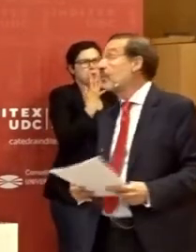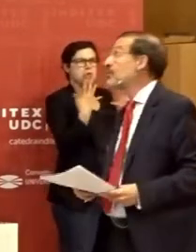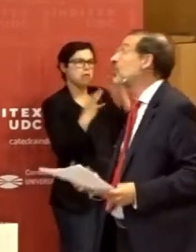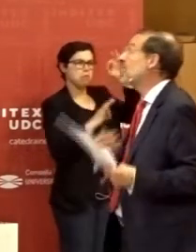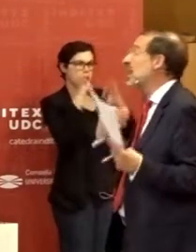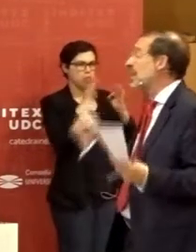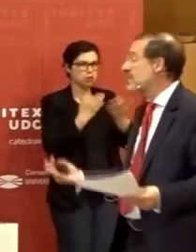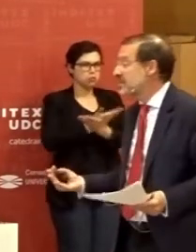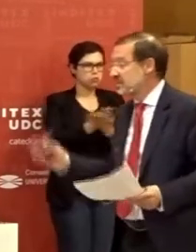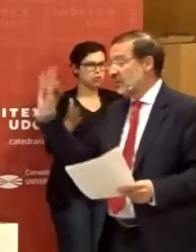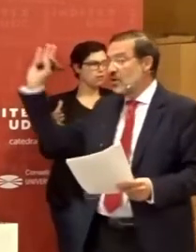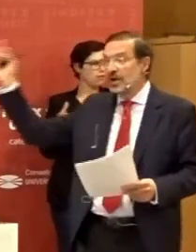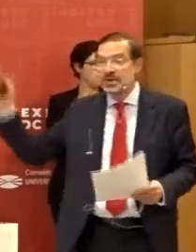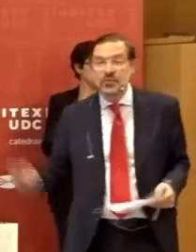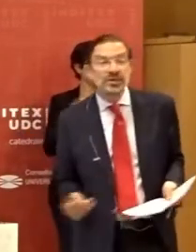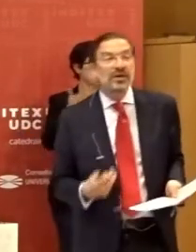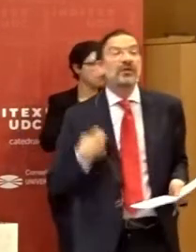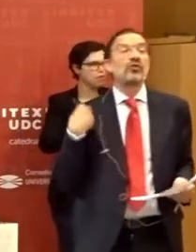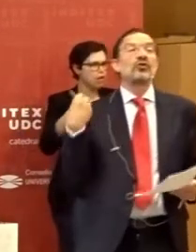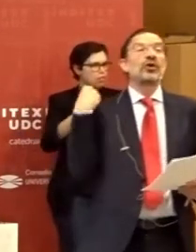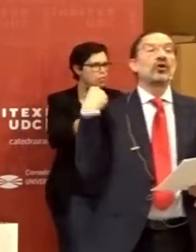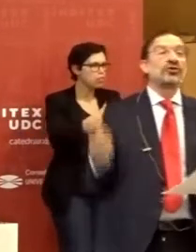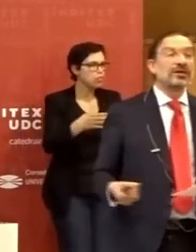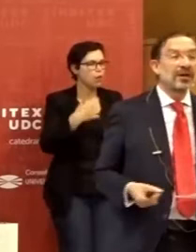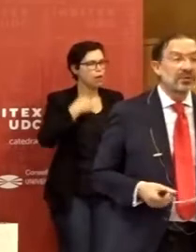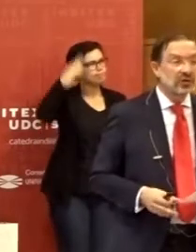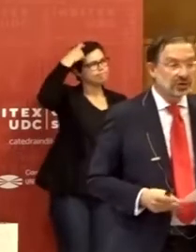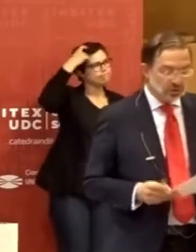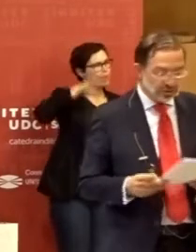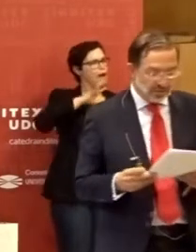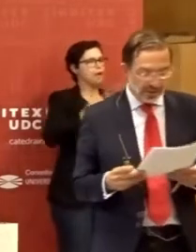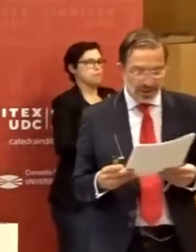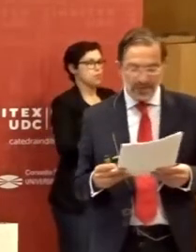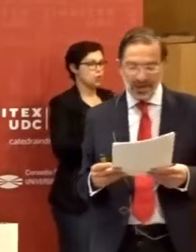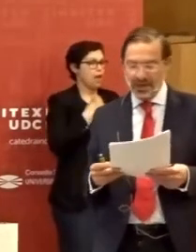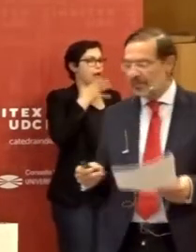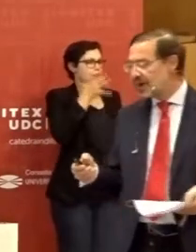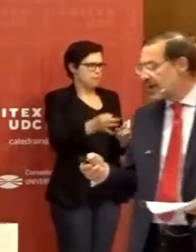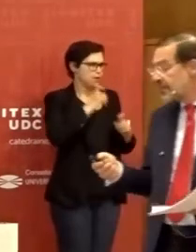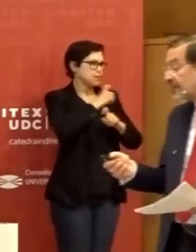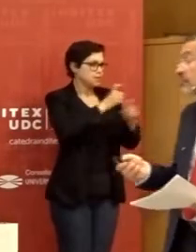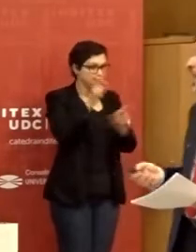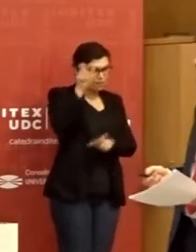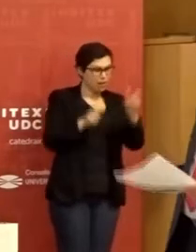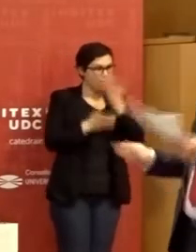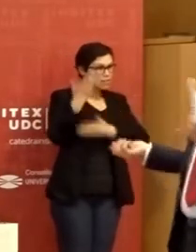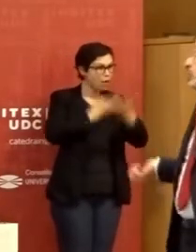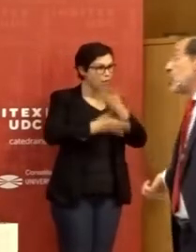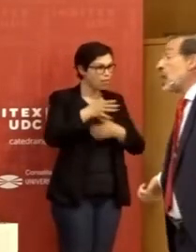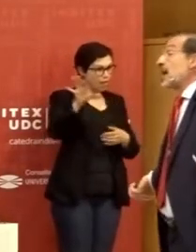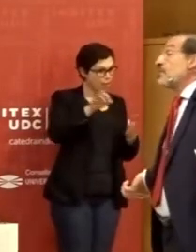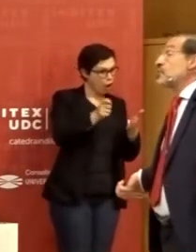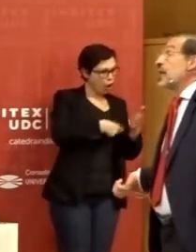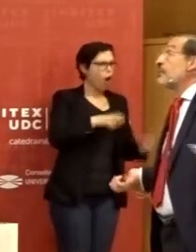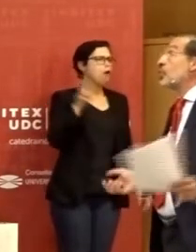9-10% de la población, y además, como ahora después diré, yo creo que contratar a personas con discapacidad merece la pena. Pero